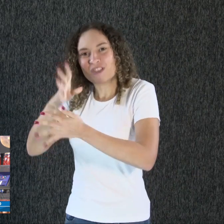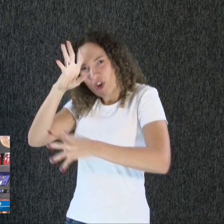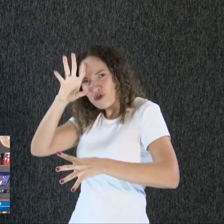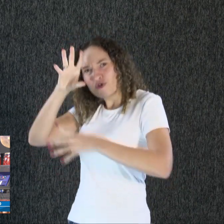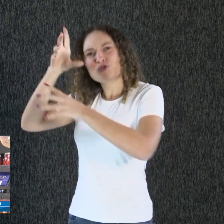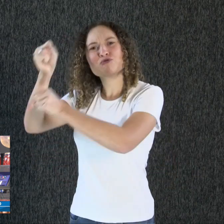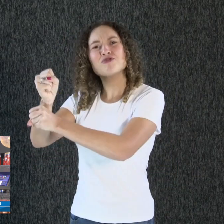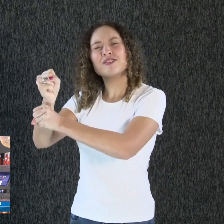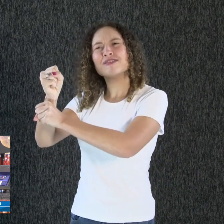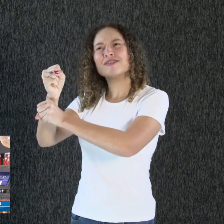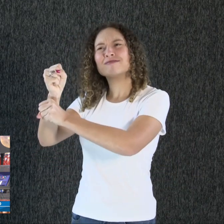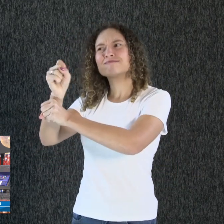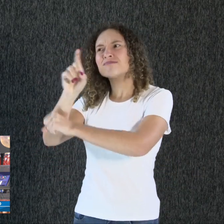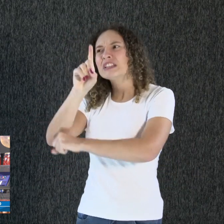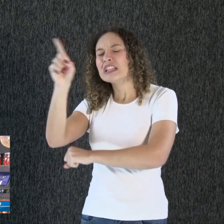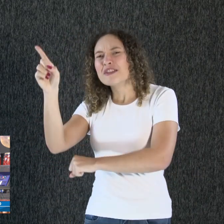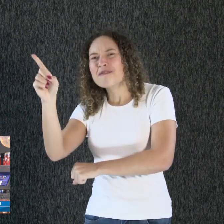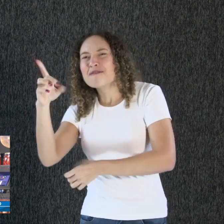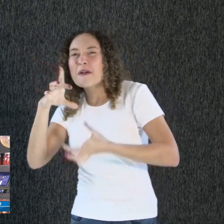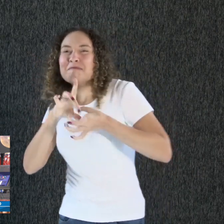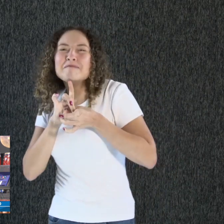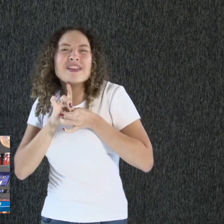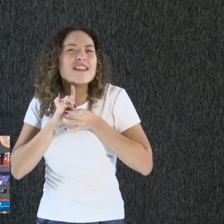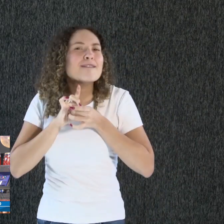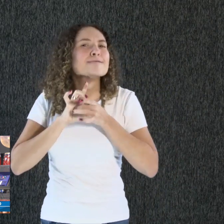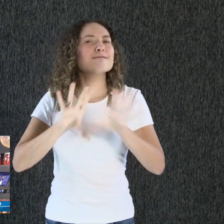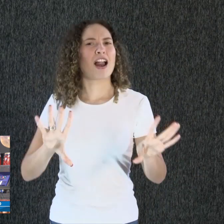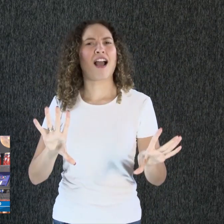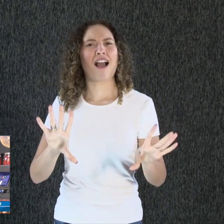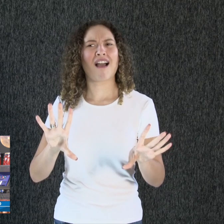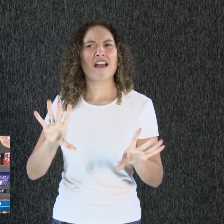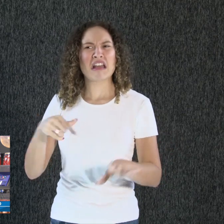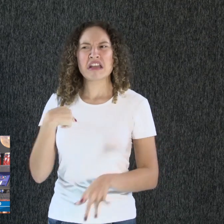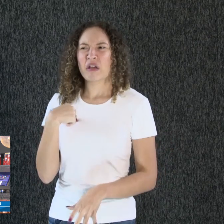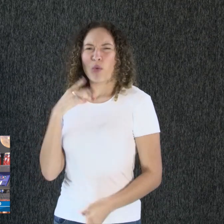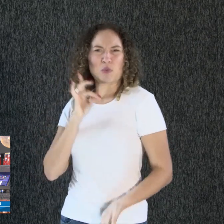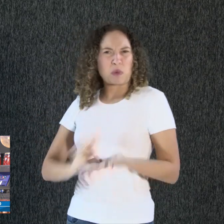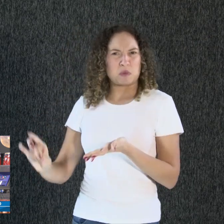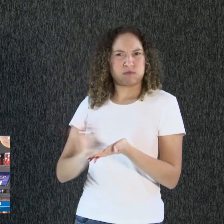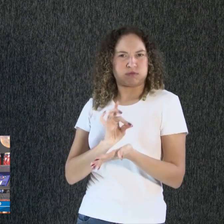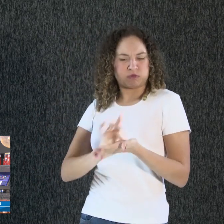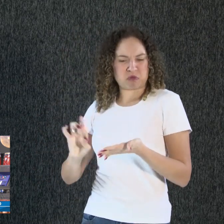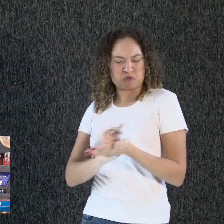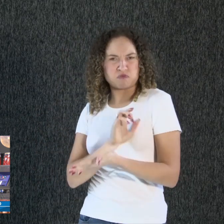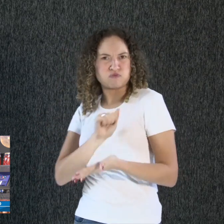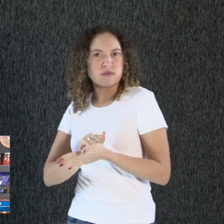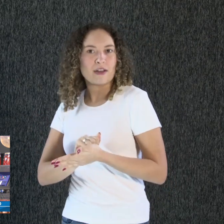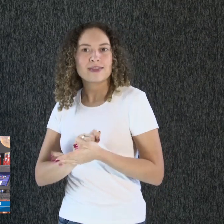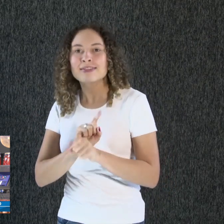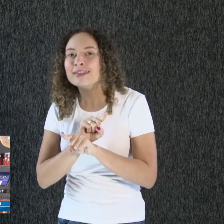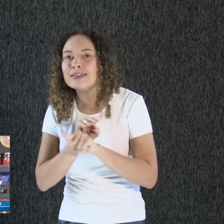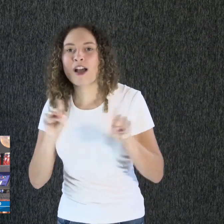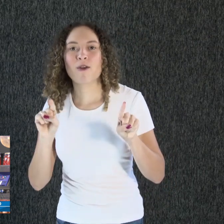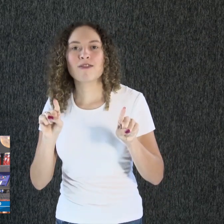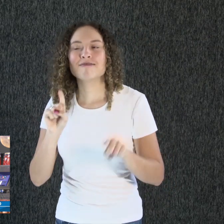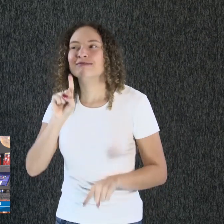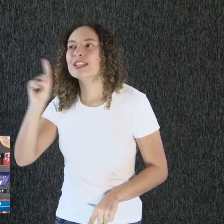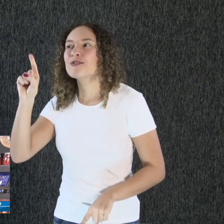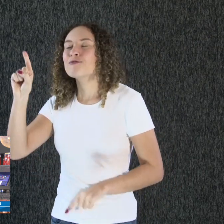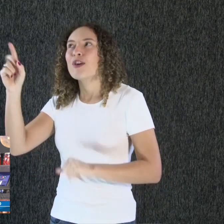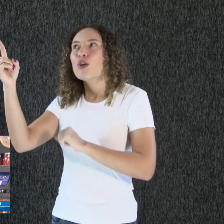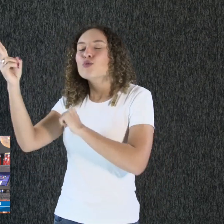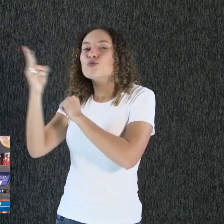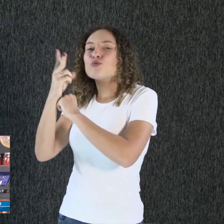confio. Ele o livrará do laço do caçador e do veneno mortal. Ele